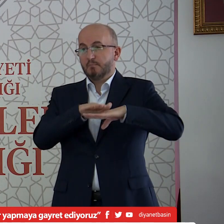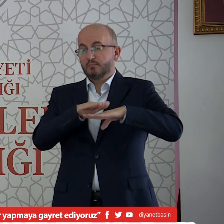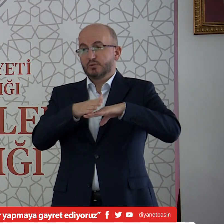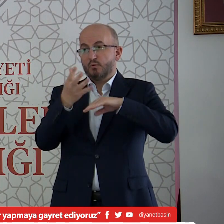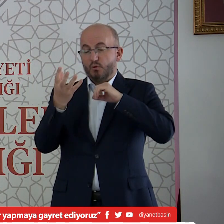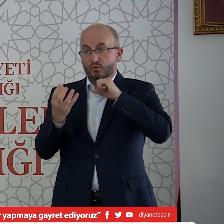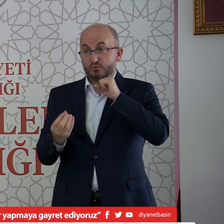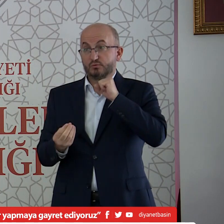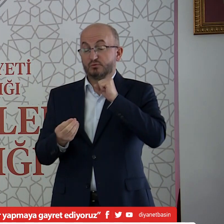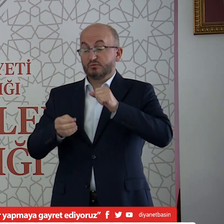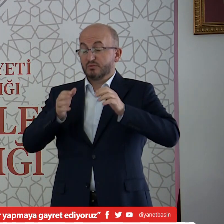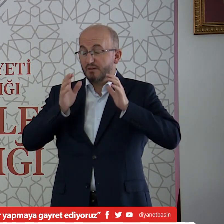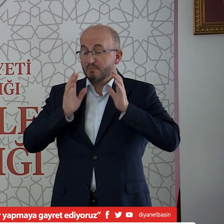olduğunuz